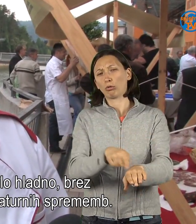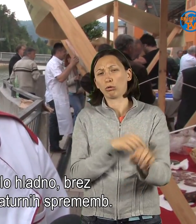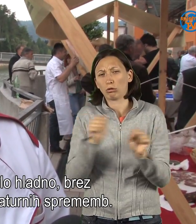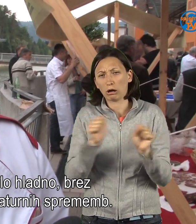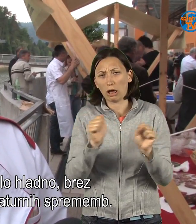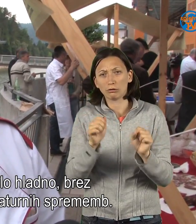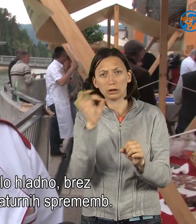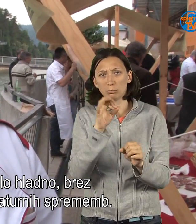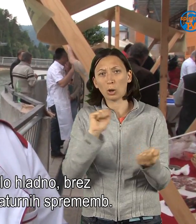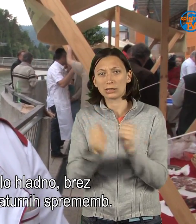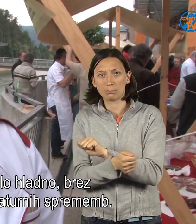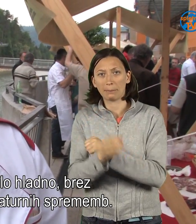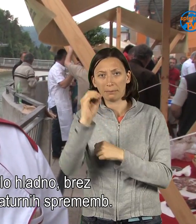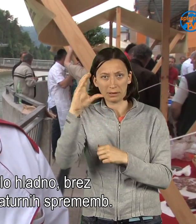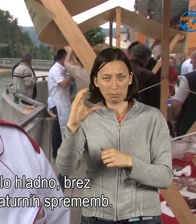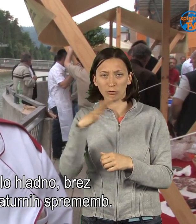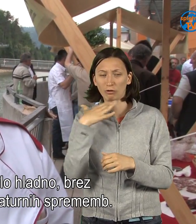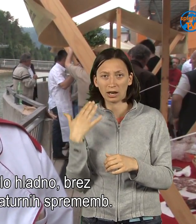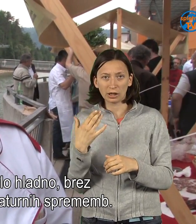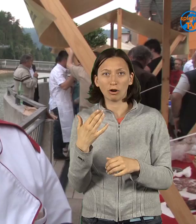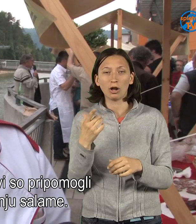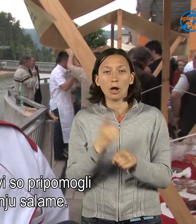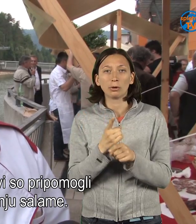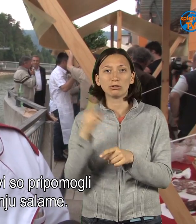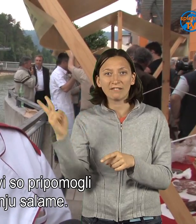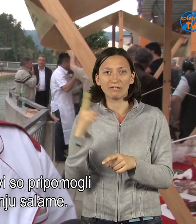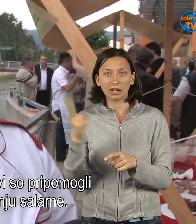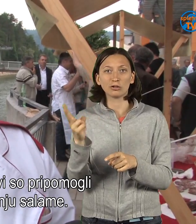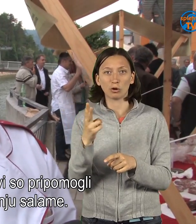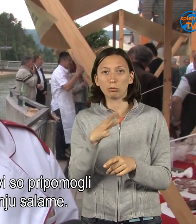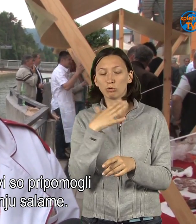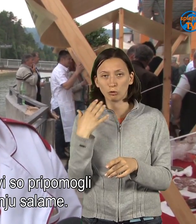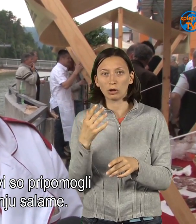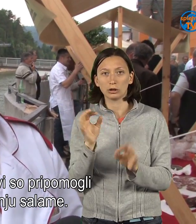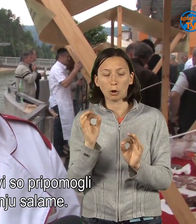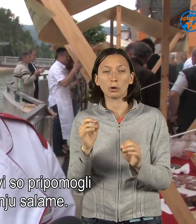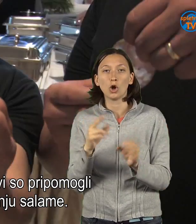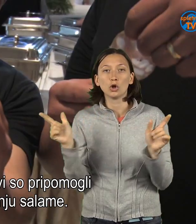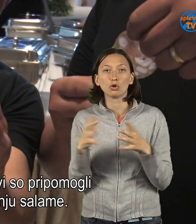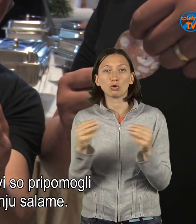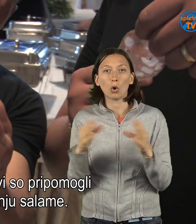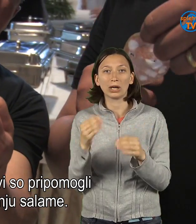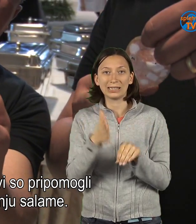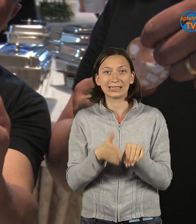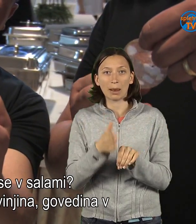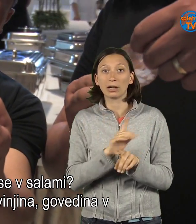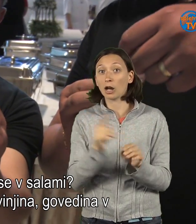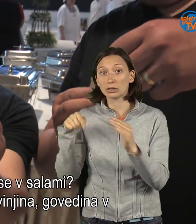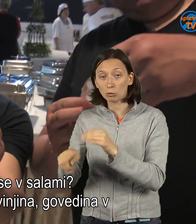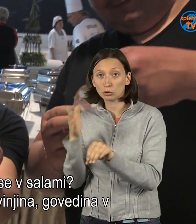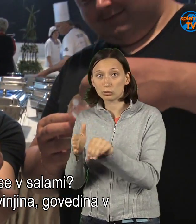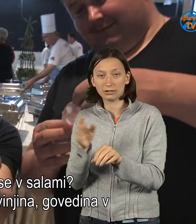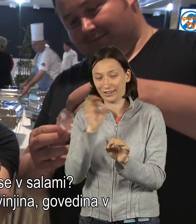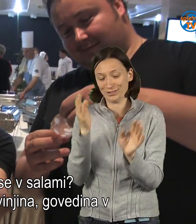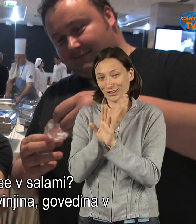dolgo hladno, ni bilo sprememb temperaturnih veliko, pa tudi vetro je bilo doše klasično zori salame. Kaj je vse v salami?